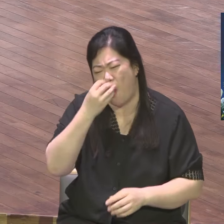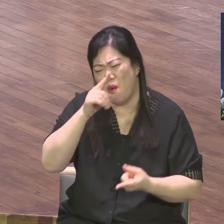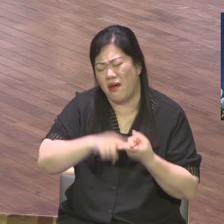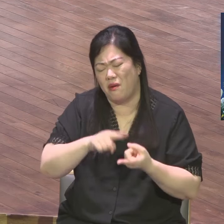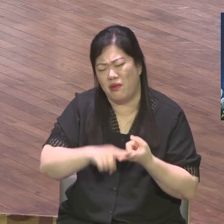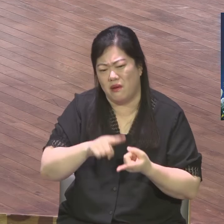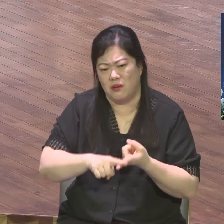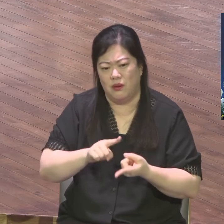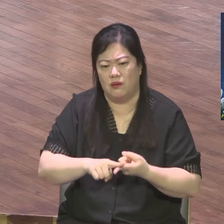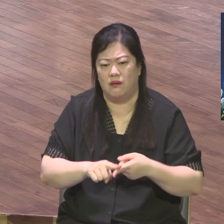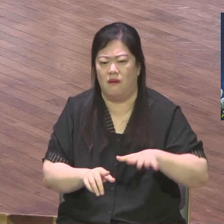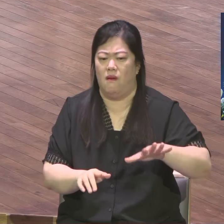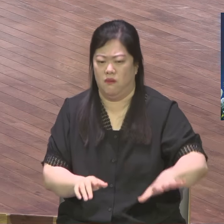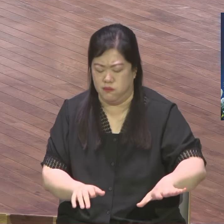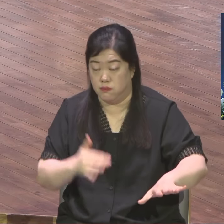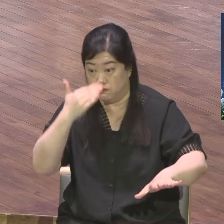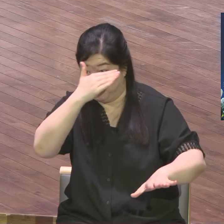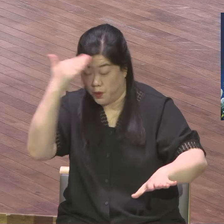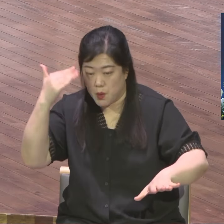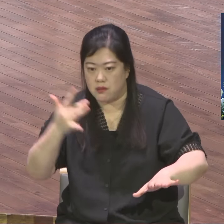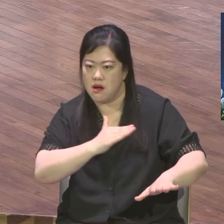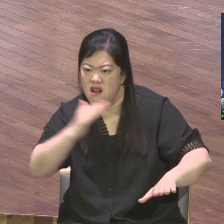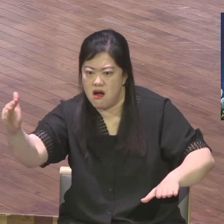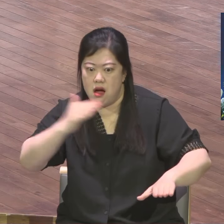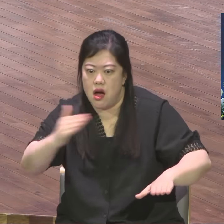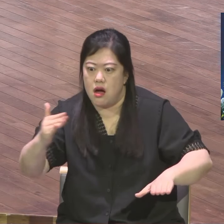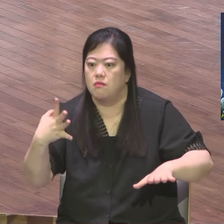아무래도 그렇게 지금 이제 행정 장관이